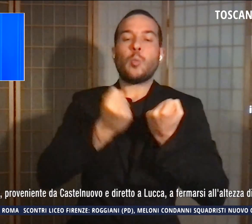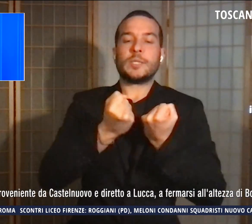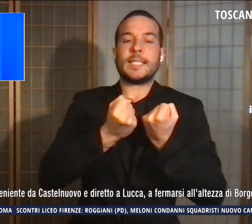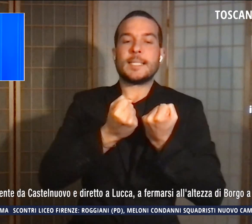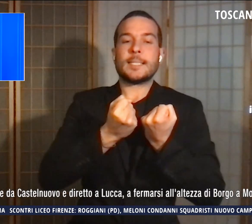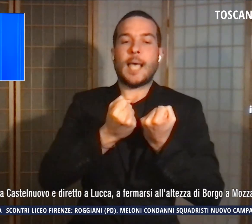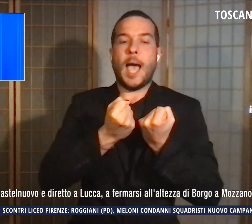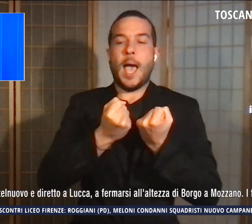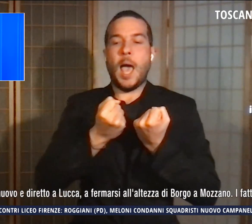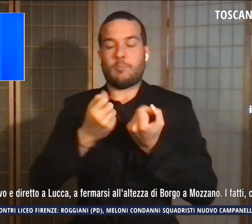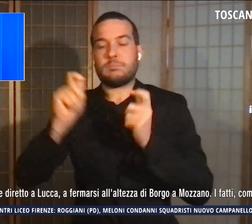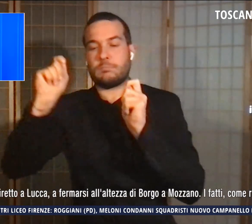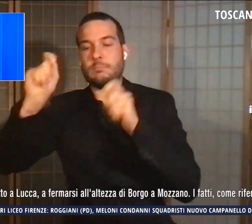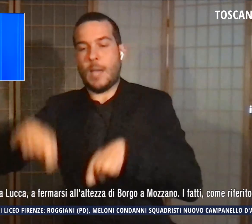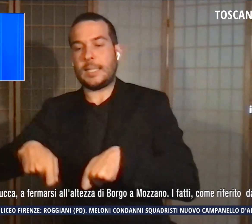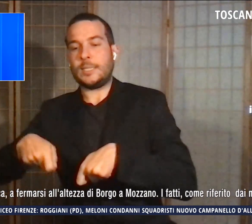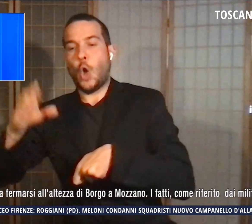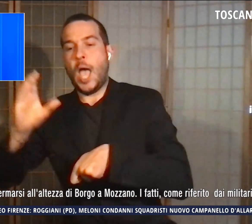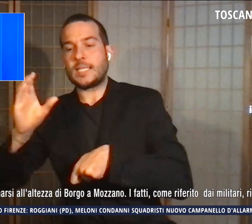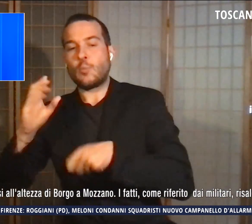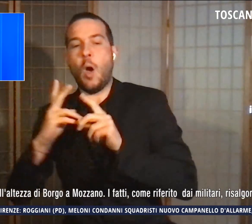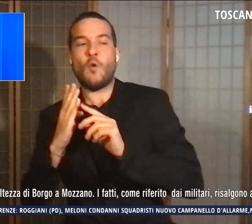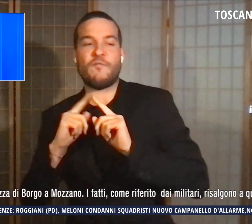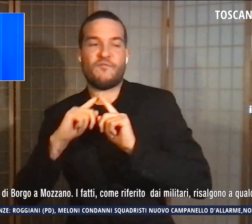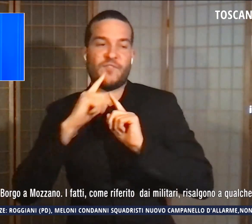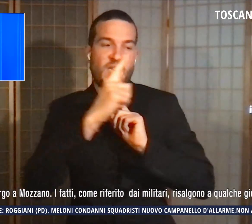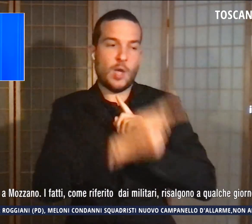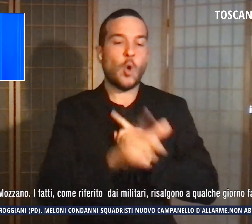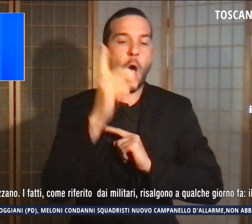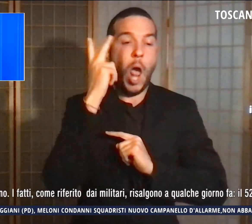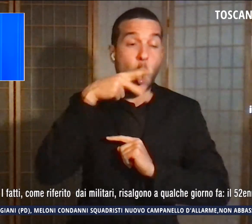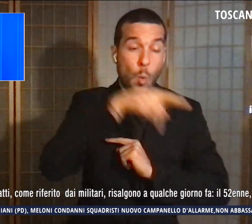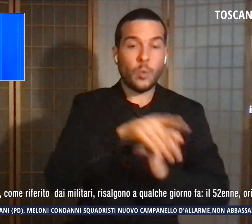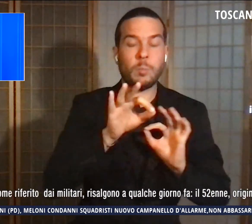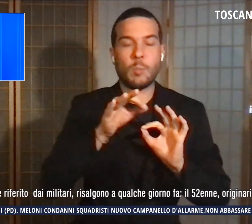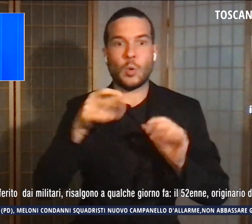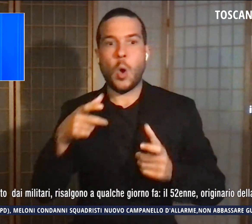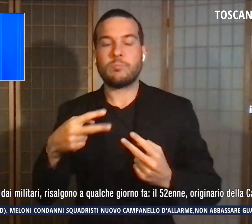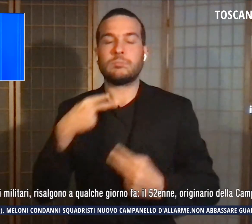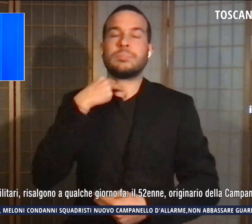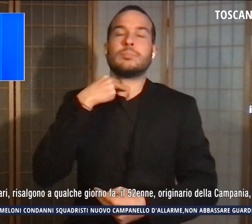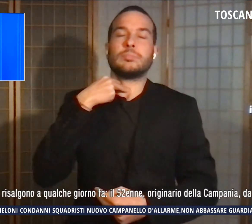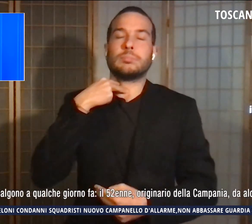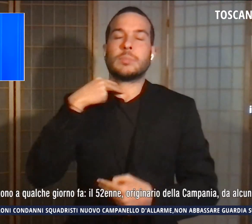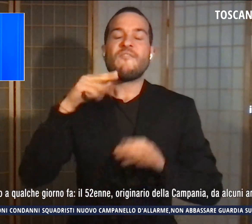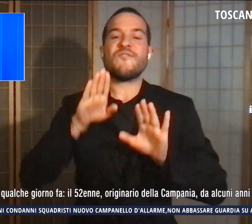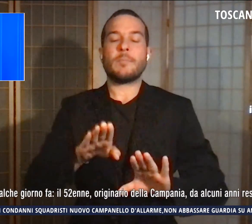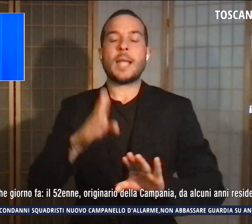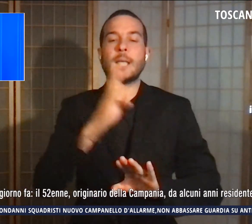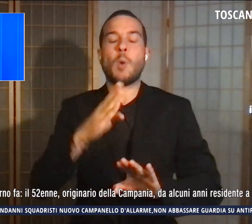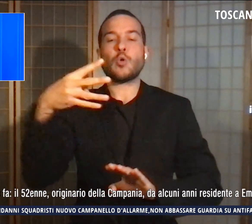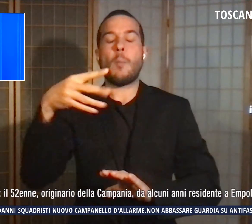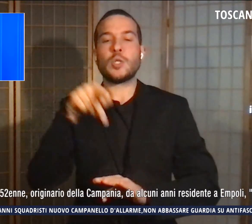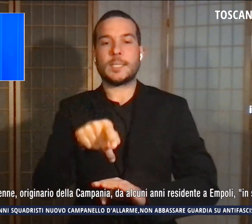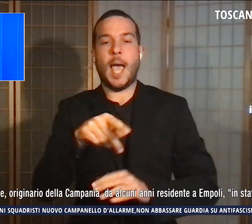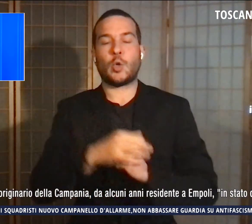diretto a Lucca a fermarsi all'altezza di Borgo a Mozzano. I fatti, come riferito